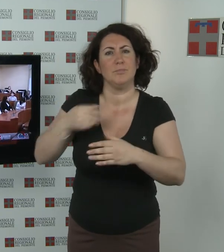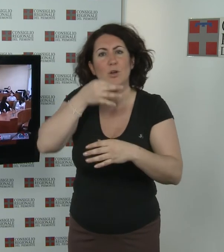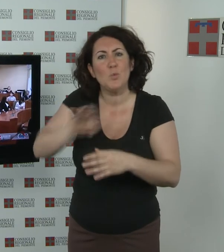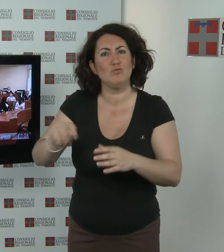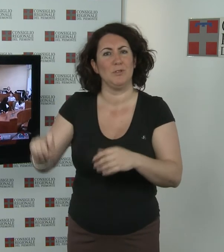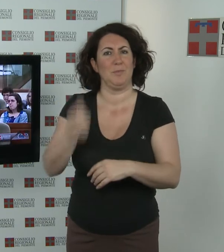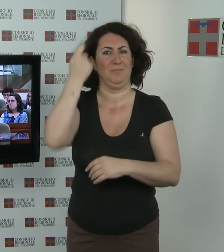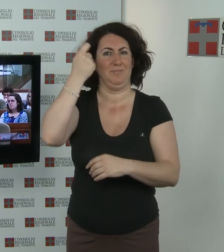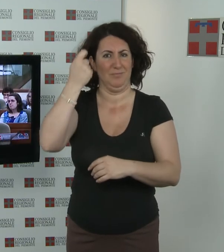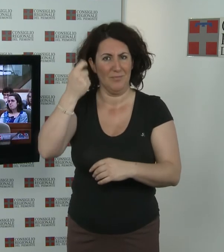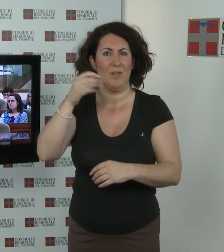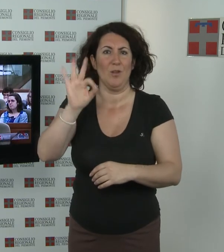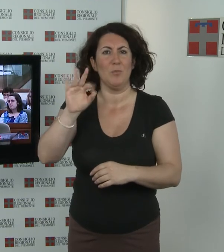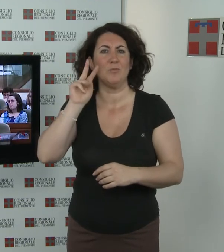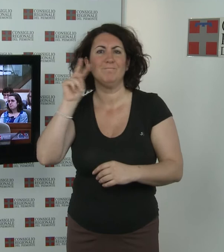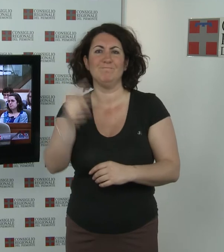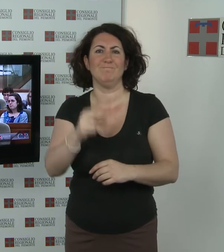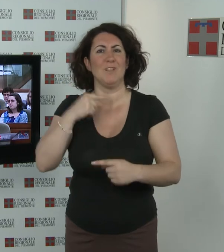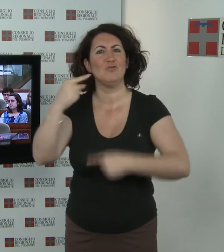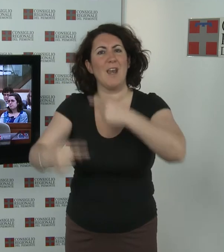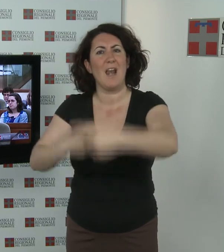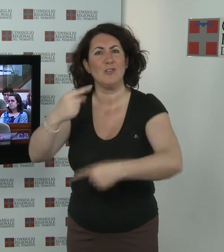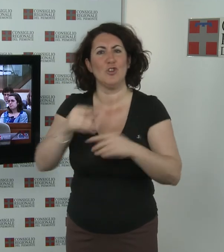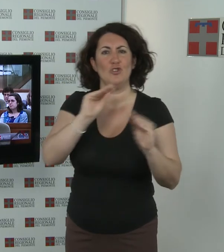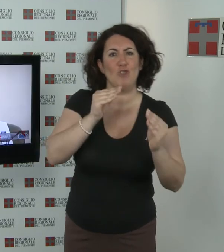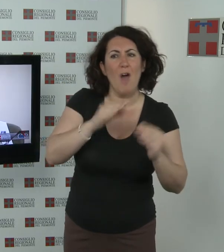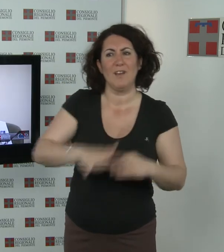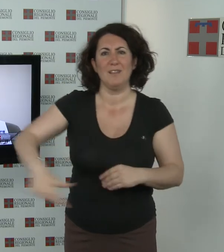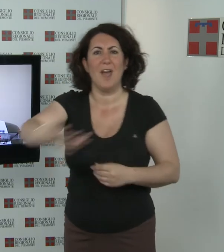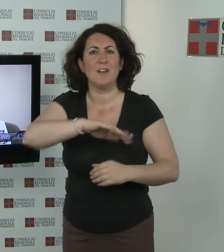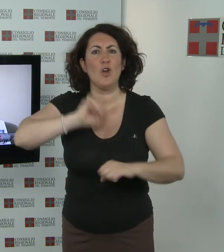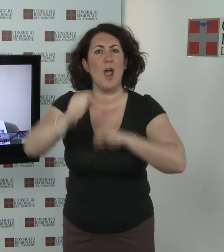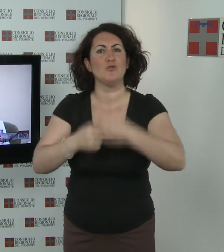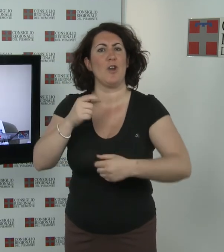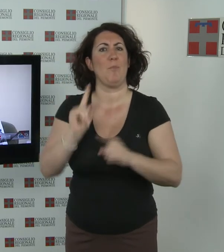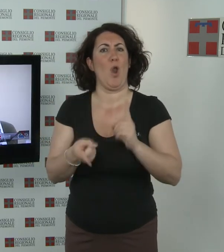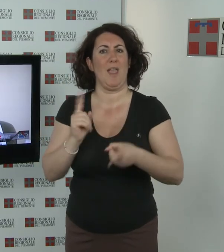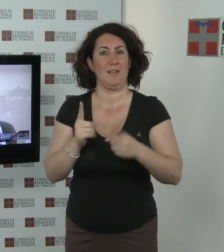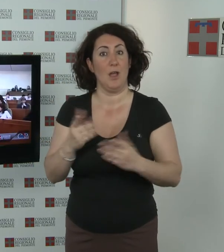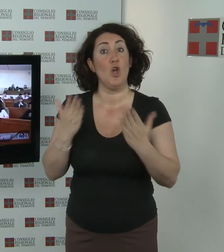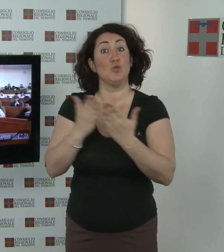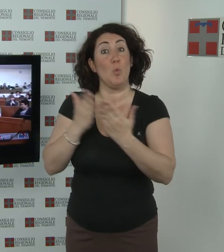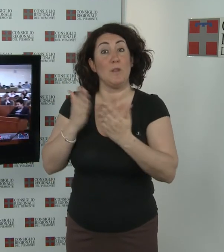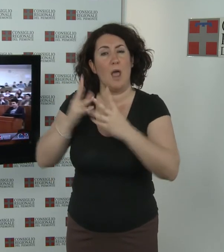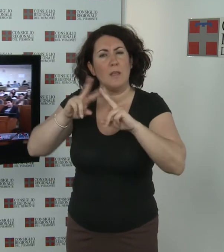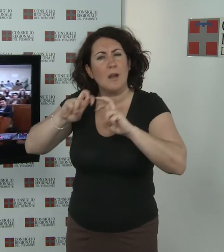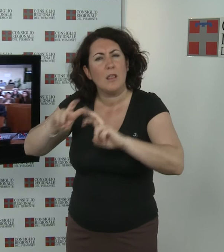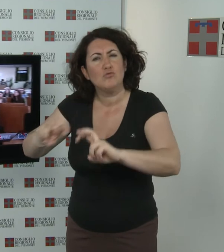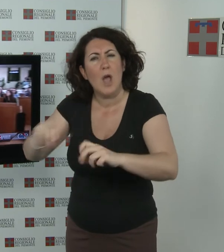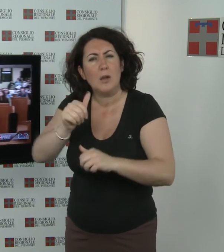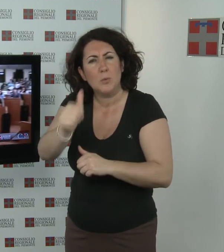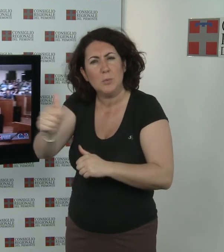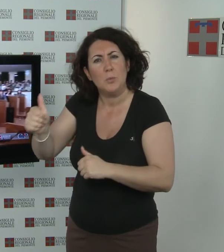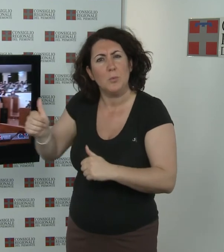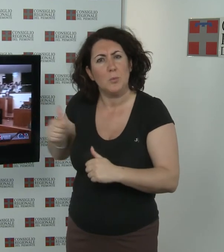attraverso lo sguardo generazionale, i giovani, il territorio e l'azione politica. Gli studenti con le loro ricerche hanno ricostruito per le